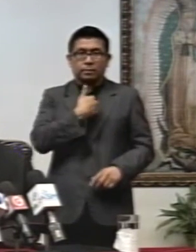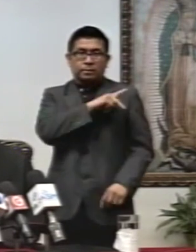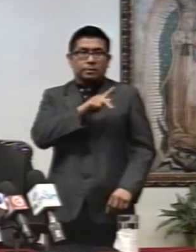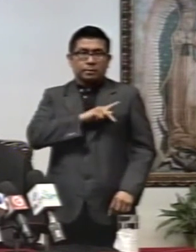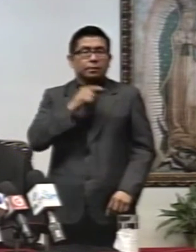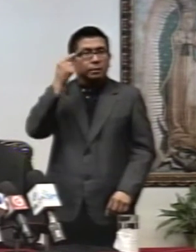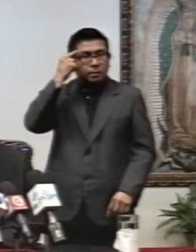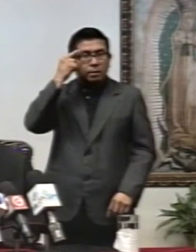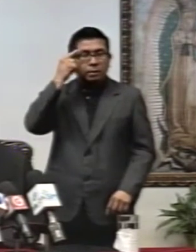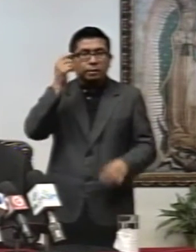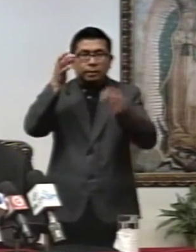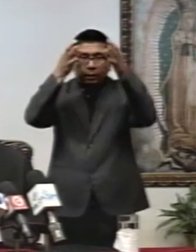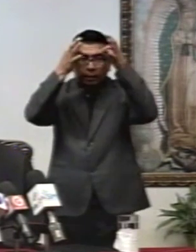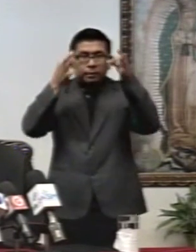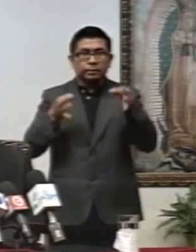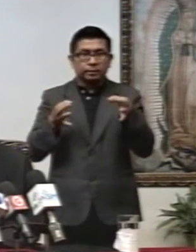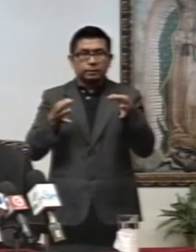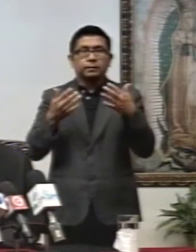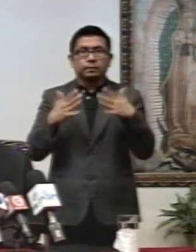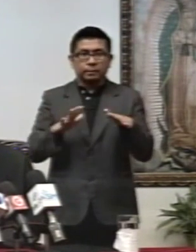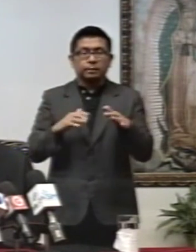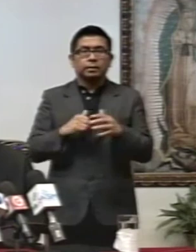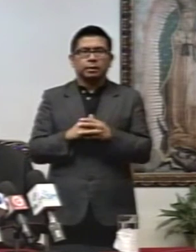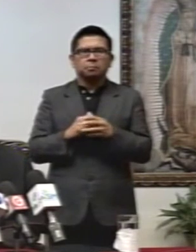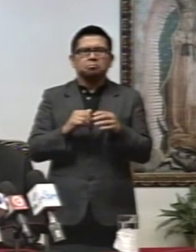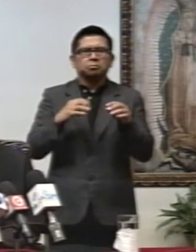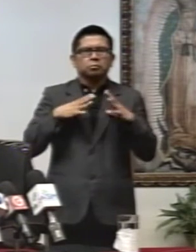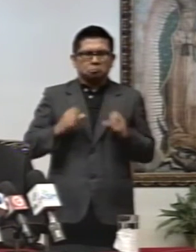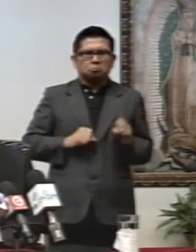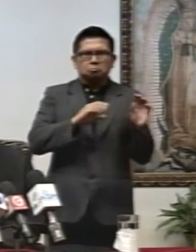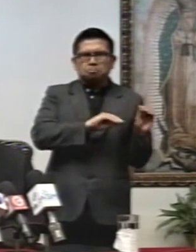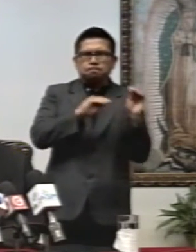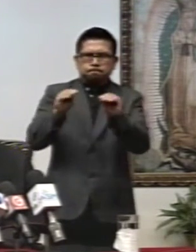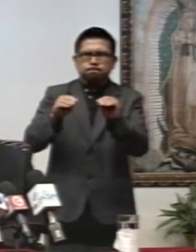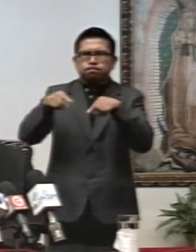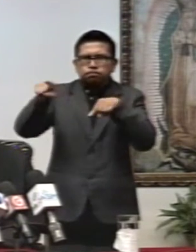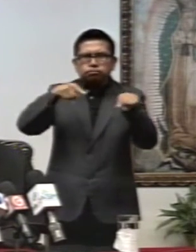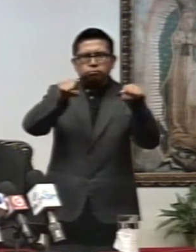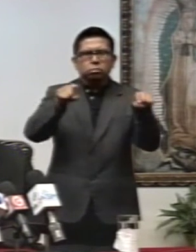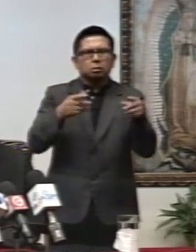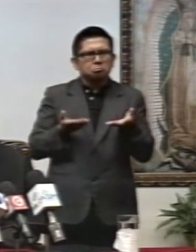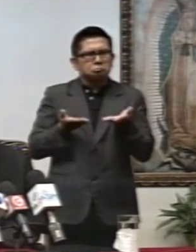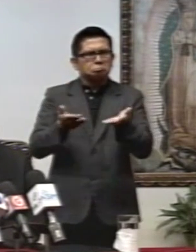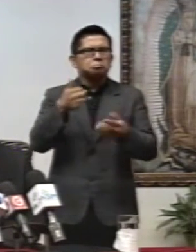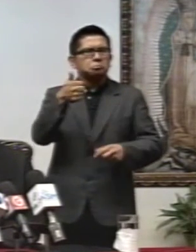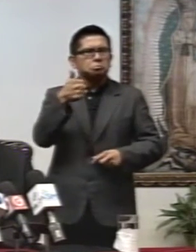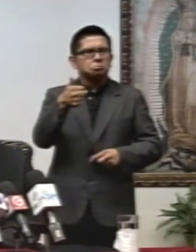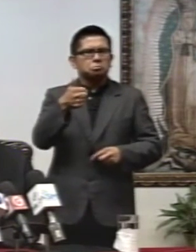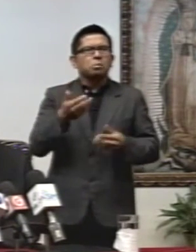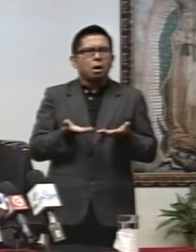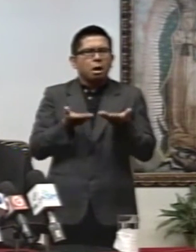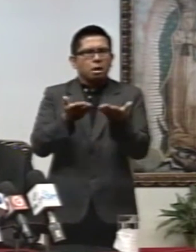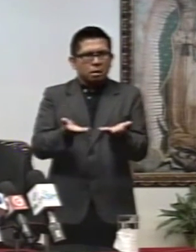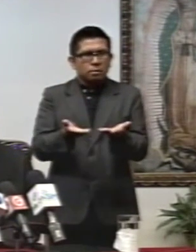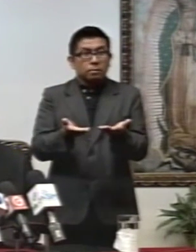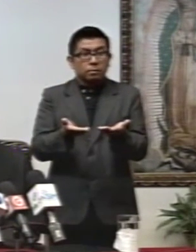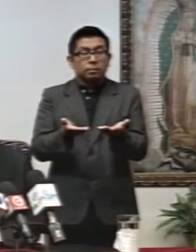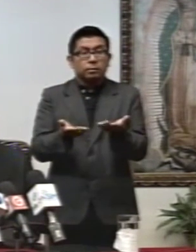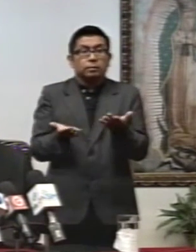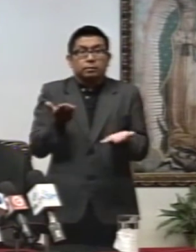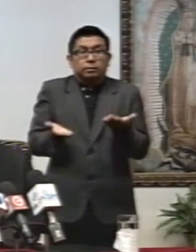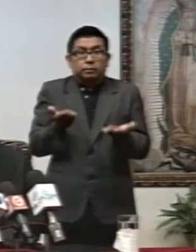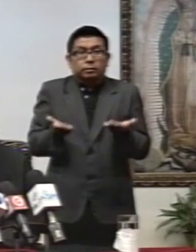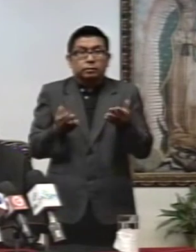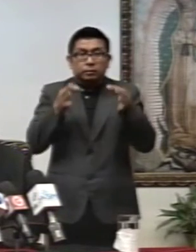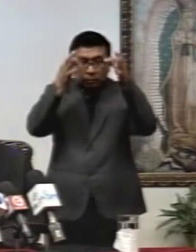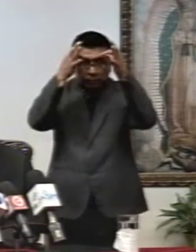pienso que las medidas que se han adoptado son buenas, que han ayudado, que seguramente si no se hubieran adoptado